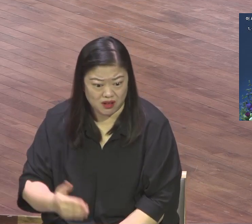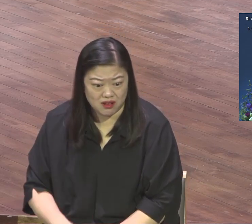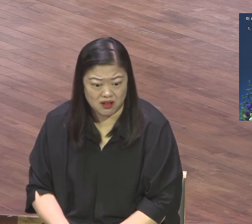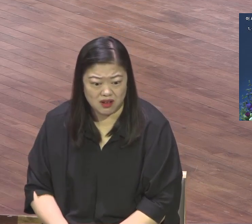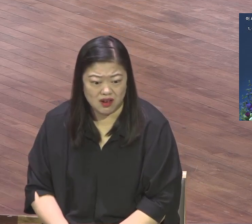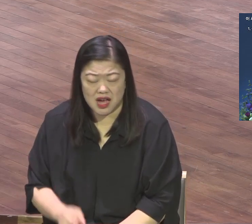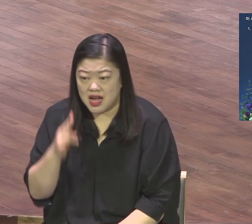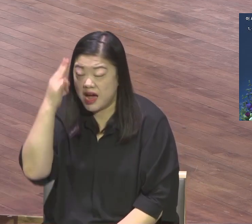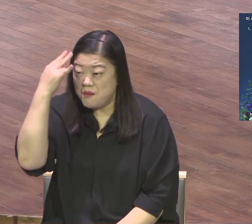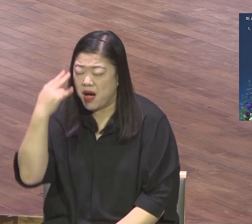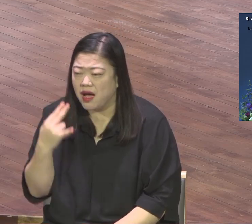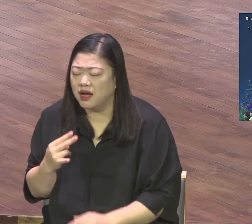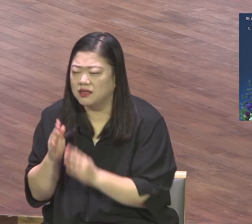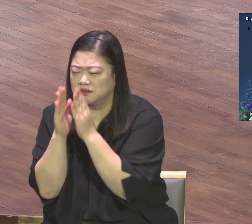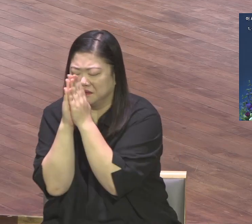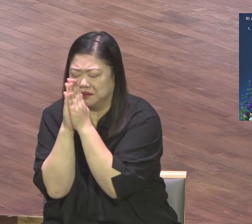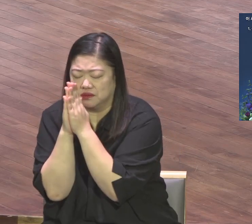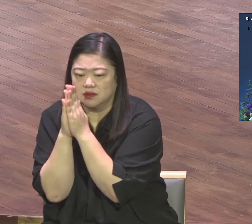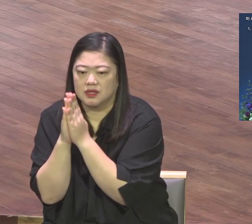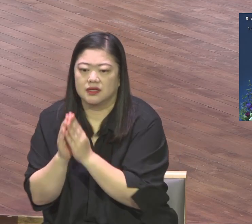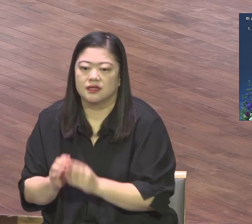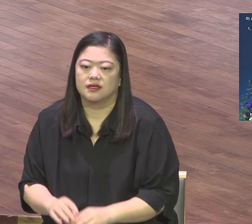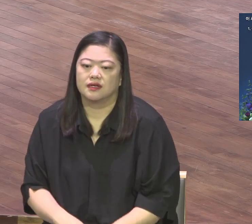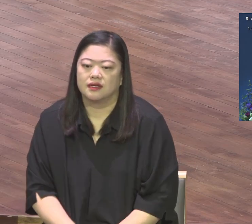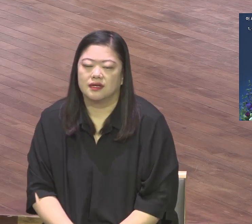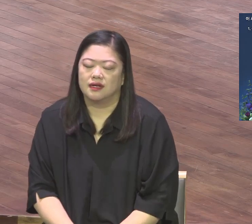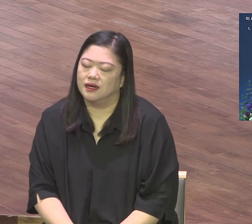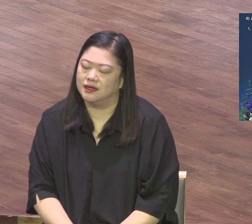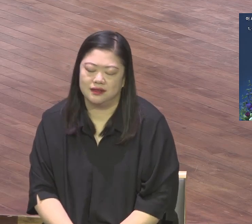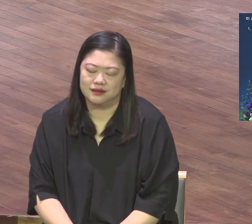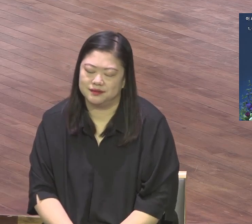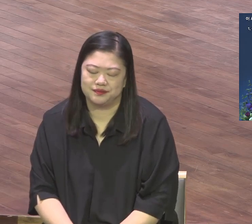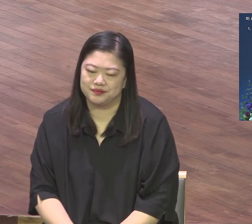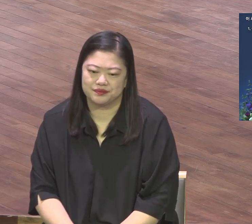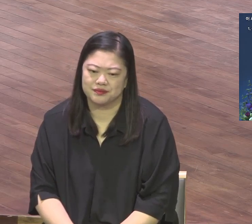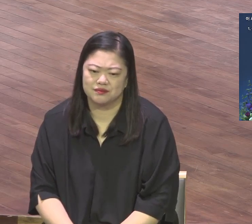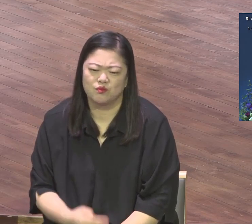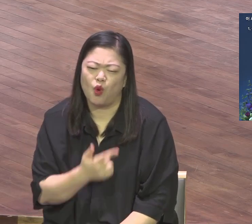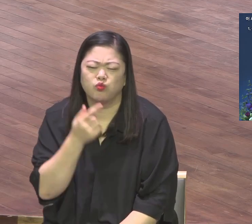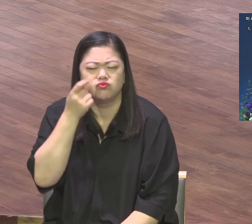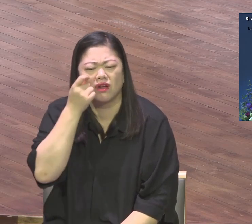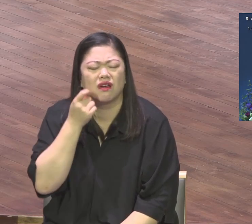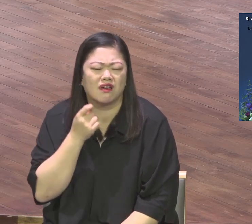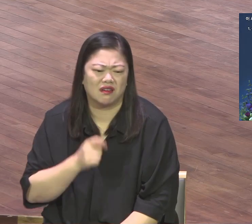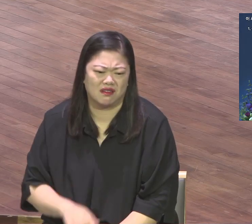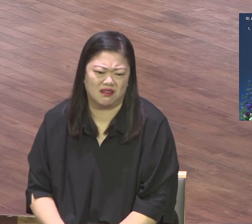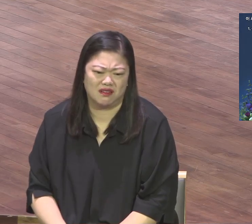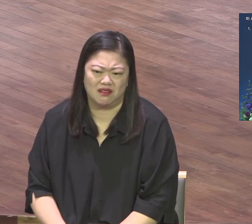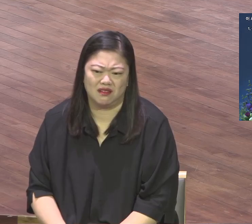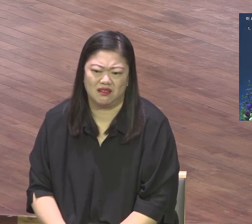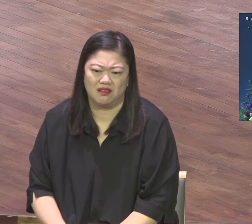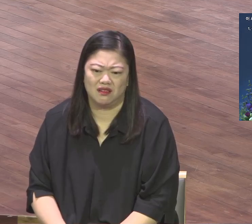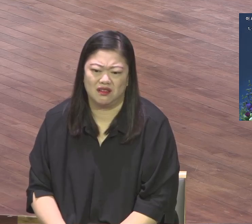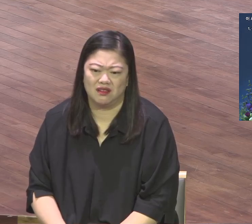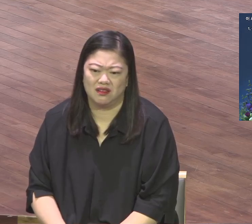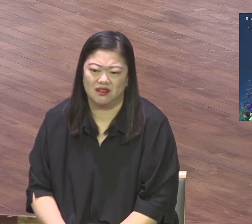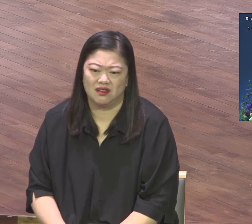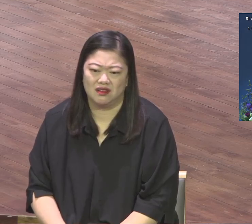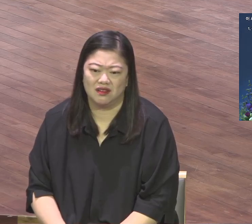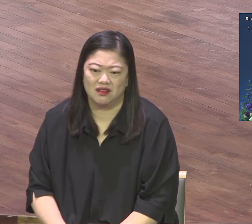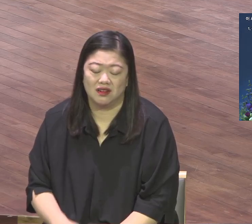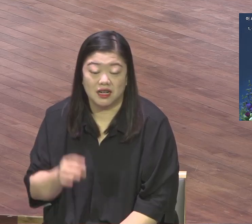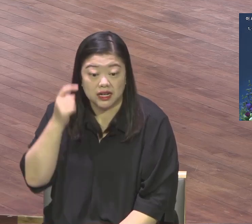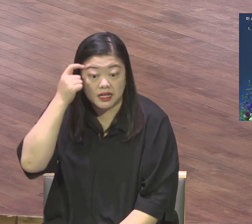성모님을 위해서 앞에서 기도하는 말 어디 있냐고 성경이십니까? 이 영이 잘못되면요 성경 보고도